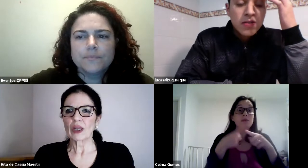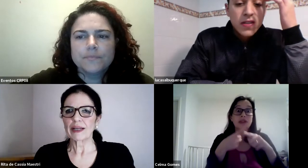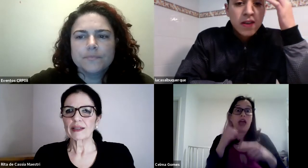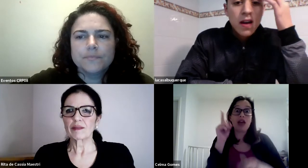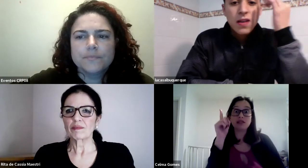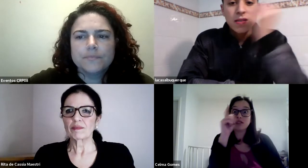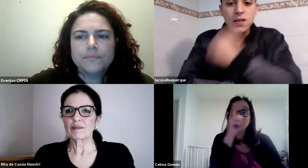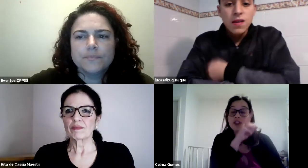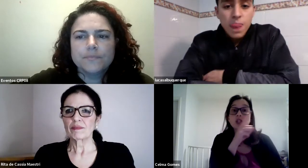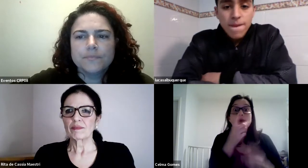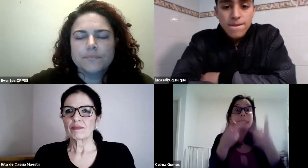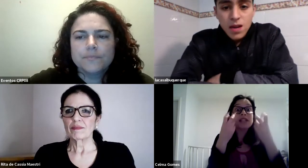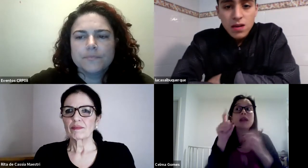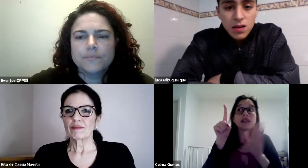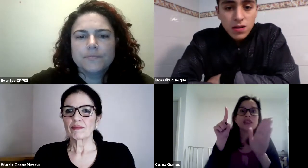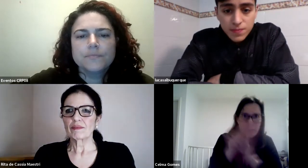expressões faciais,